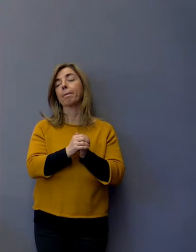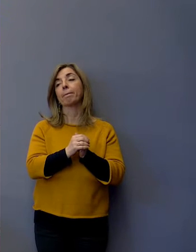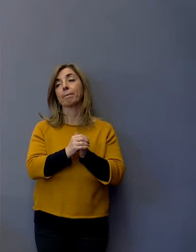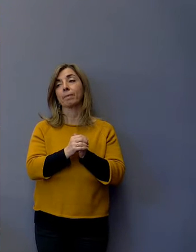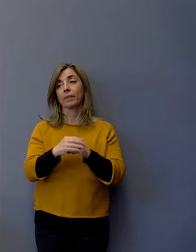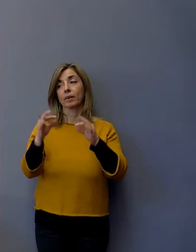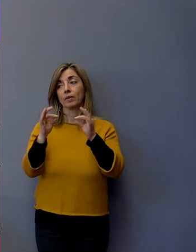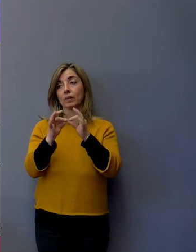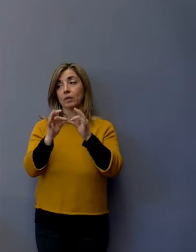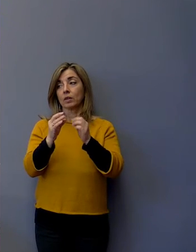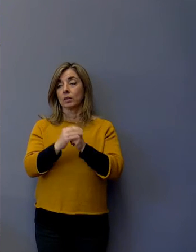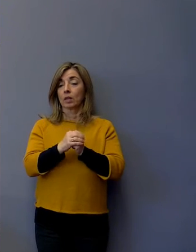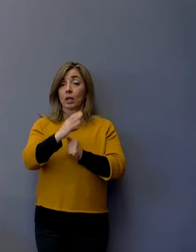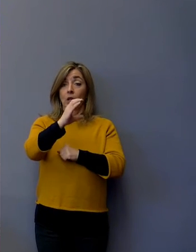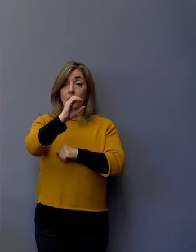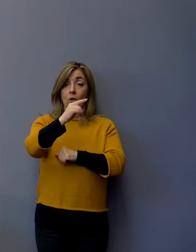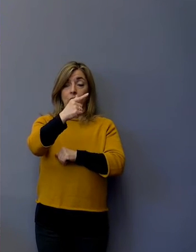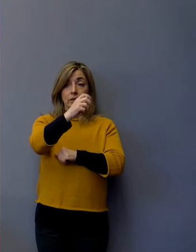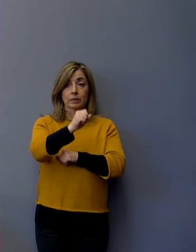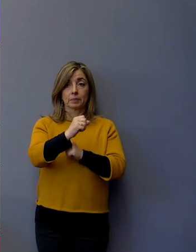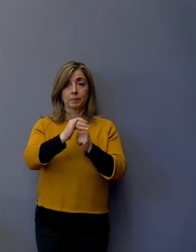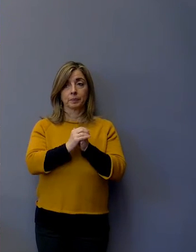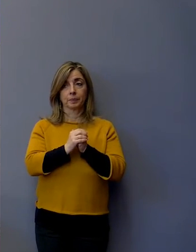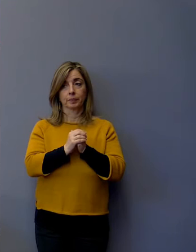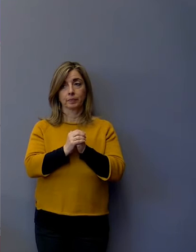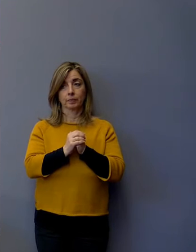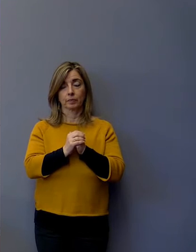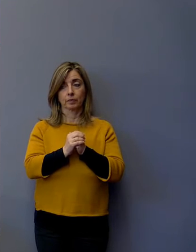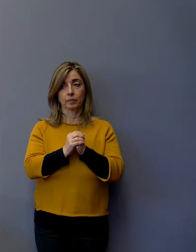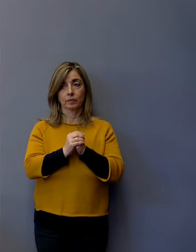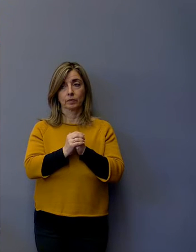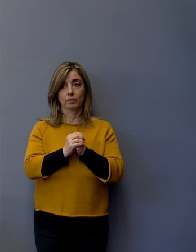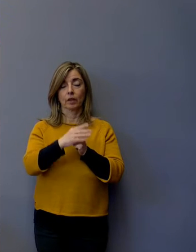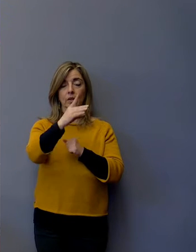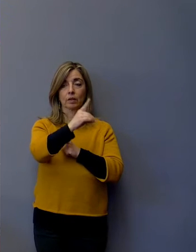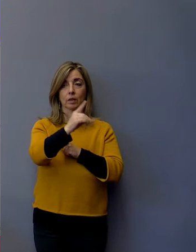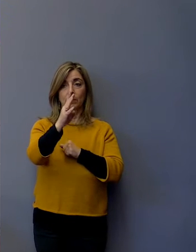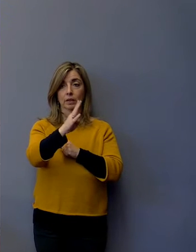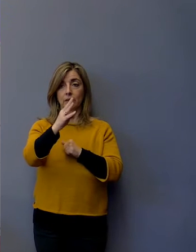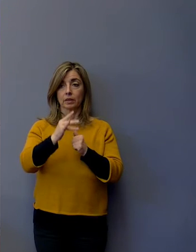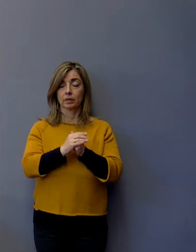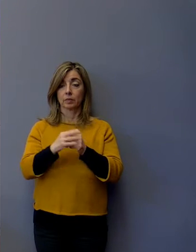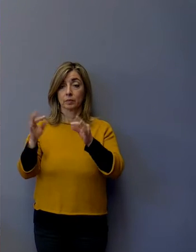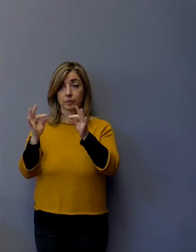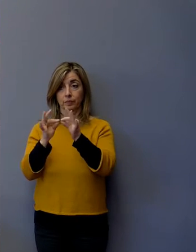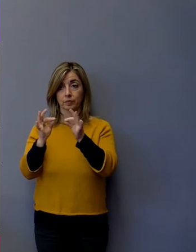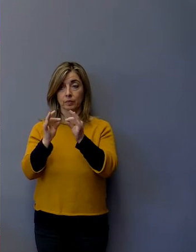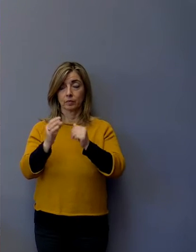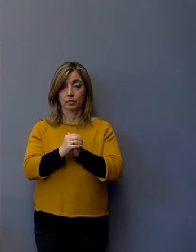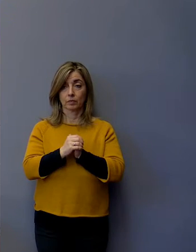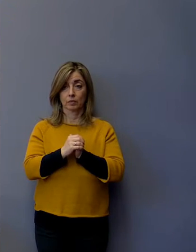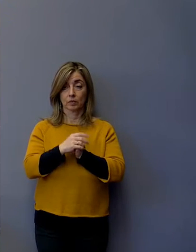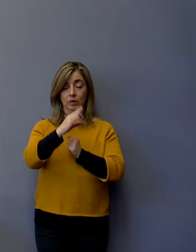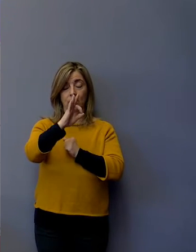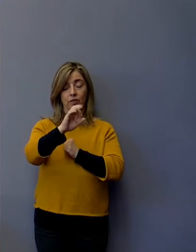favorevole consigliere costa consigliere de benedictis consigliere